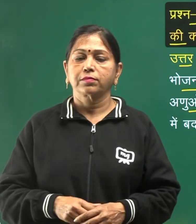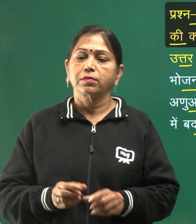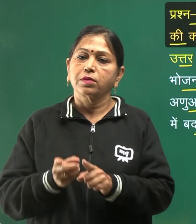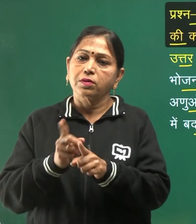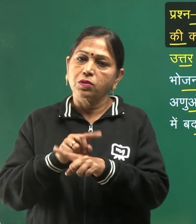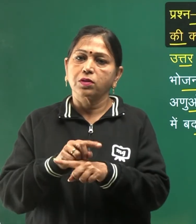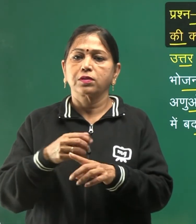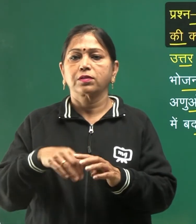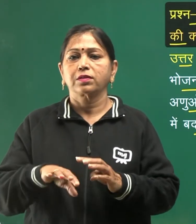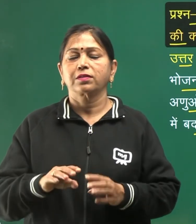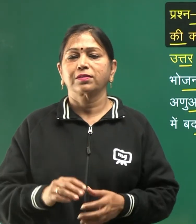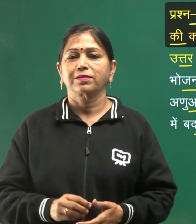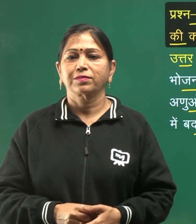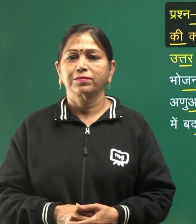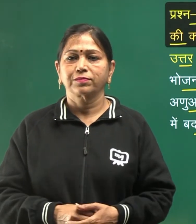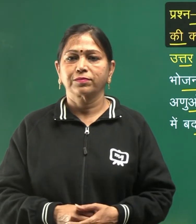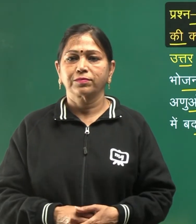बदलते हैं।